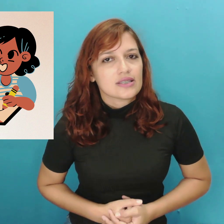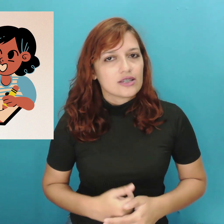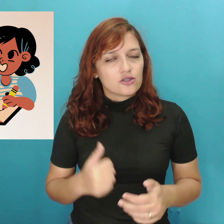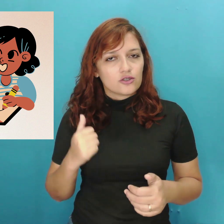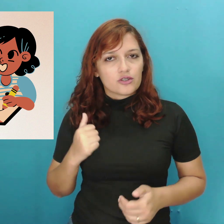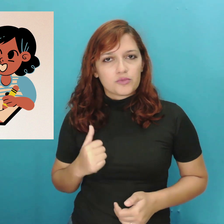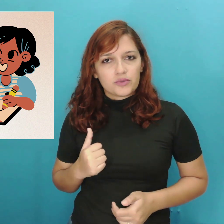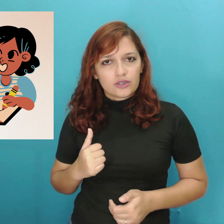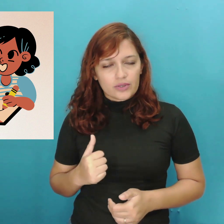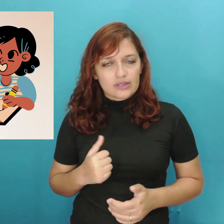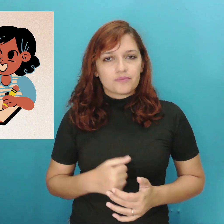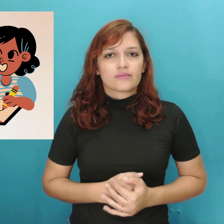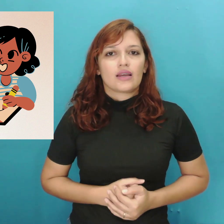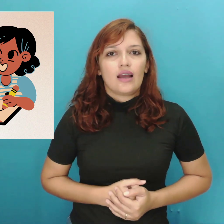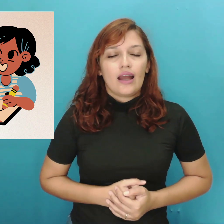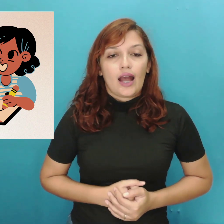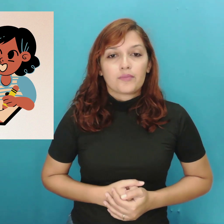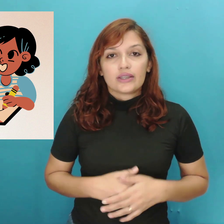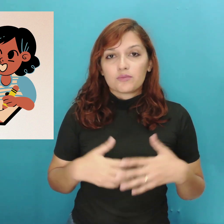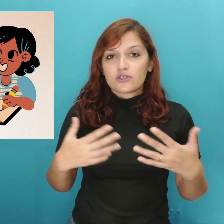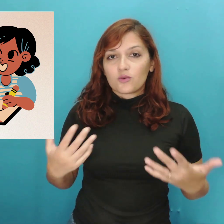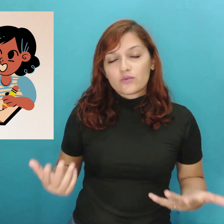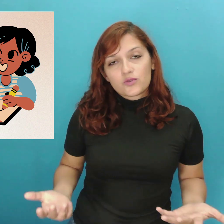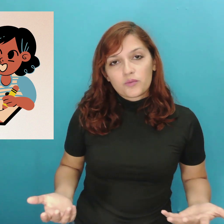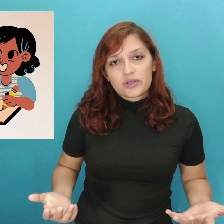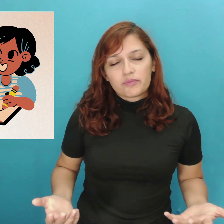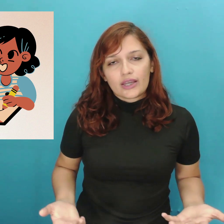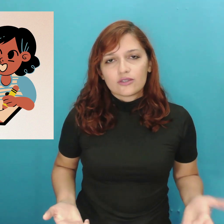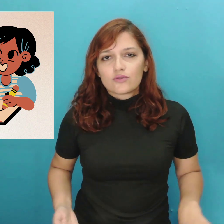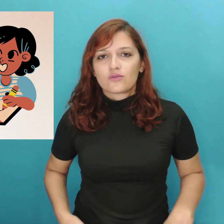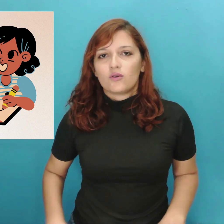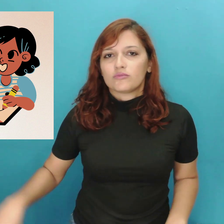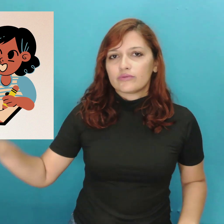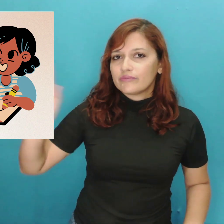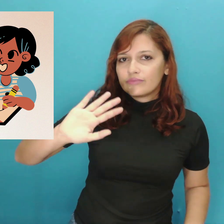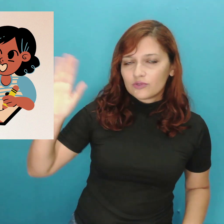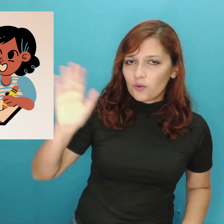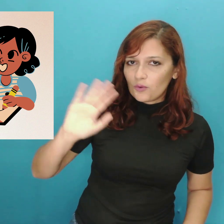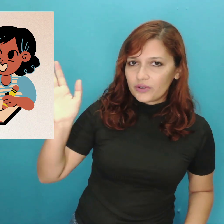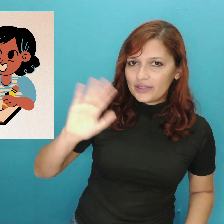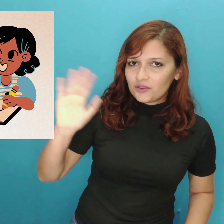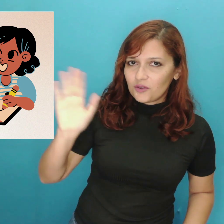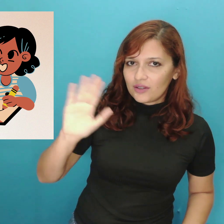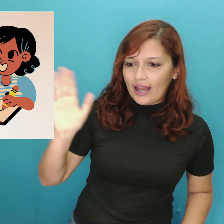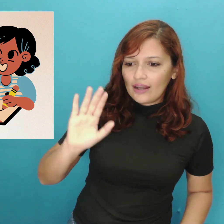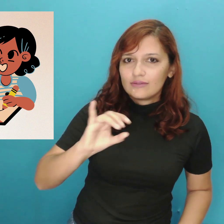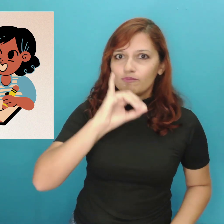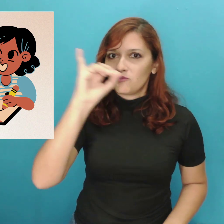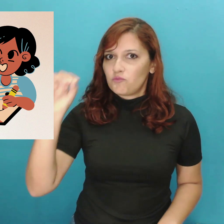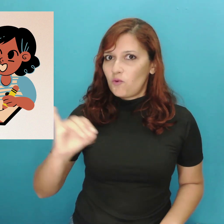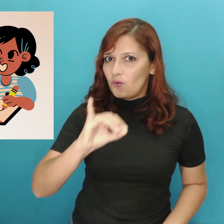10.436 de 2002. Aprendemos alguns cumprimentos como oi, olá,